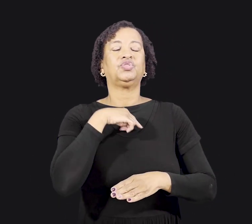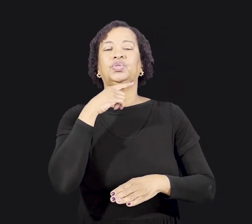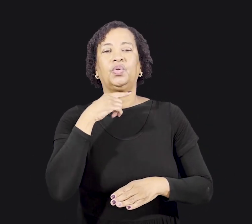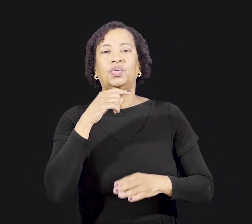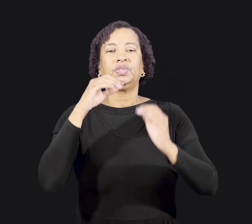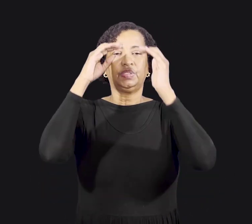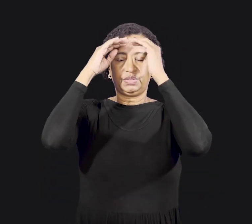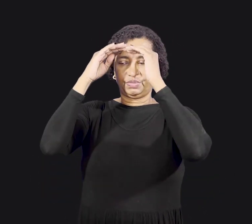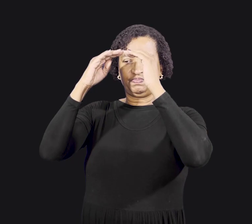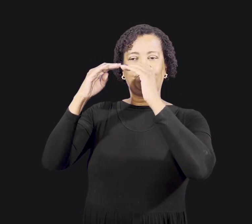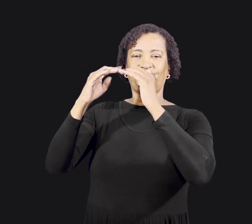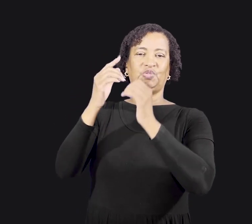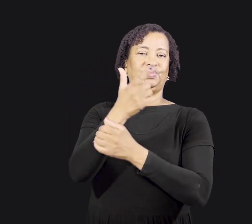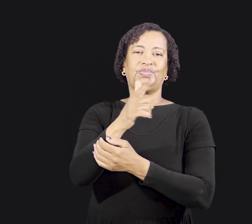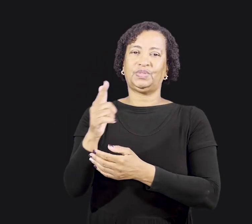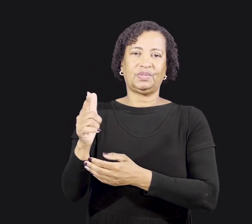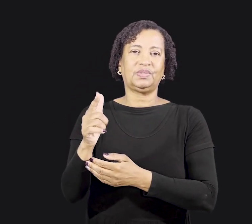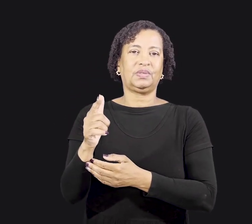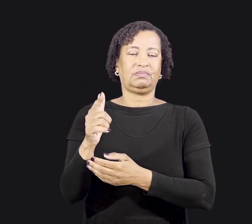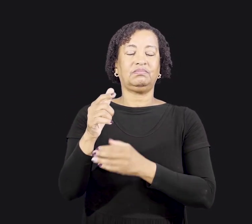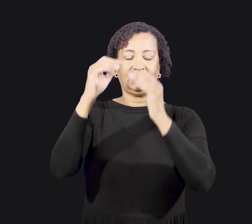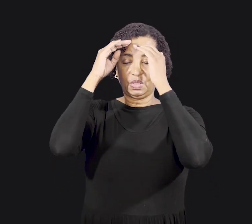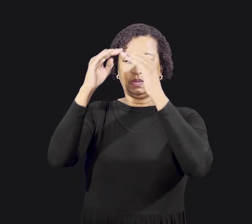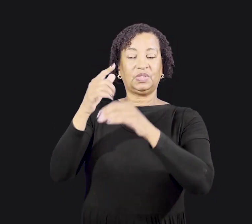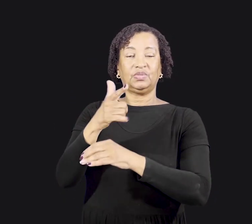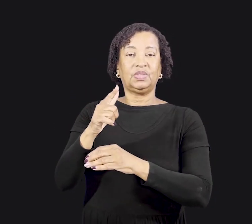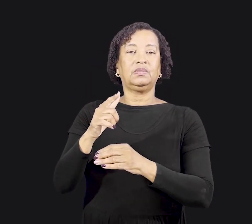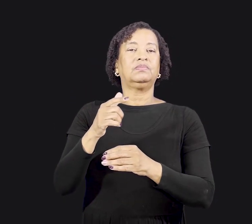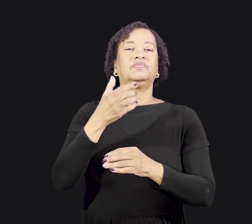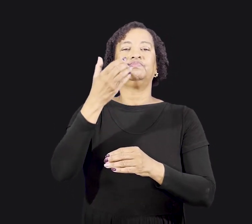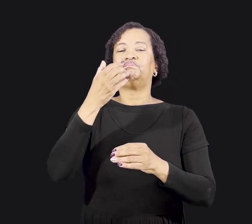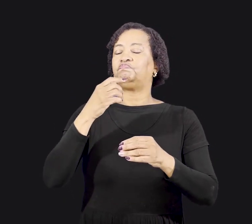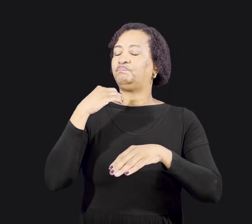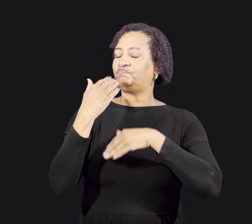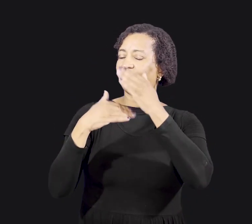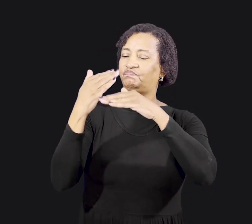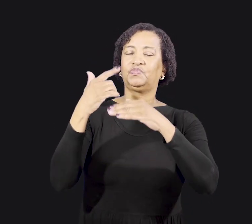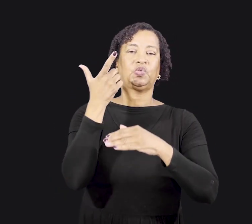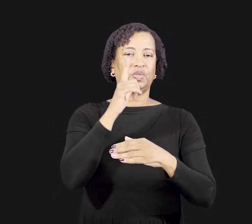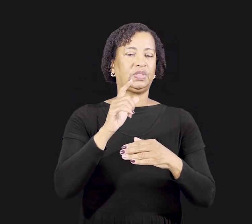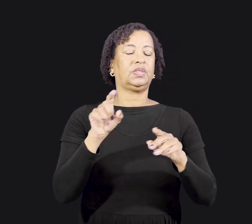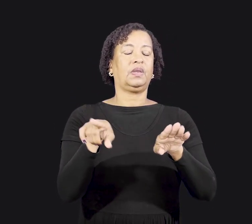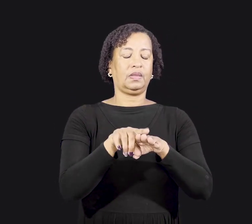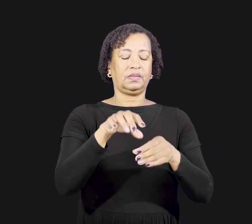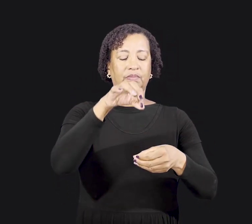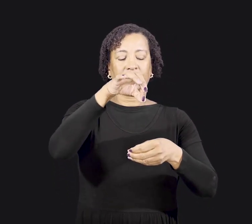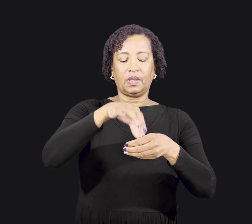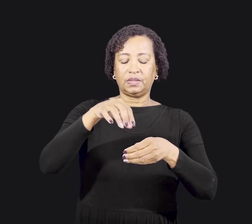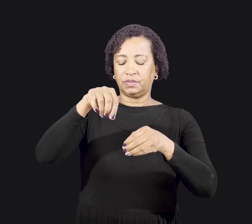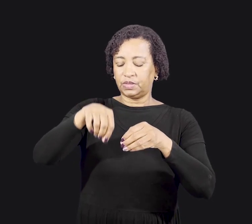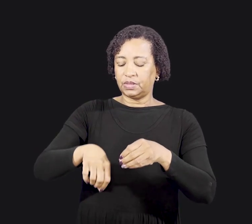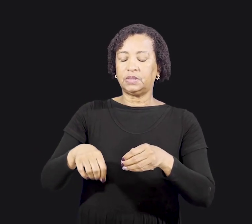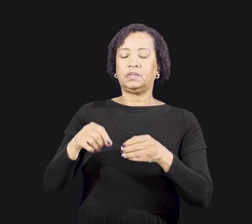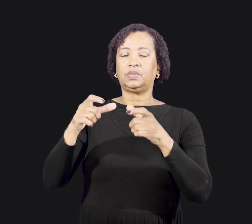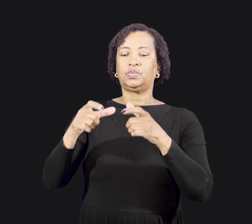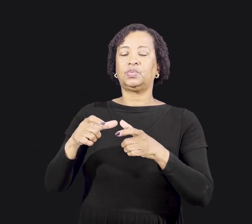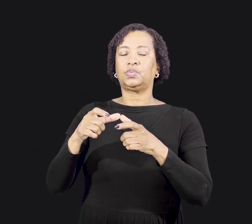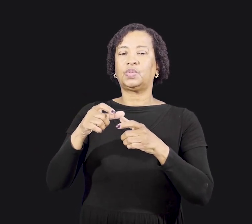é desobediência, e onde há desobediência, não há fruto. Há também a semente que cai em bom solo, mas entre espinhos